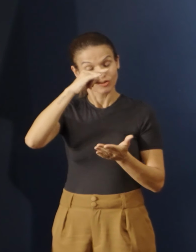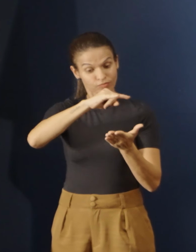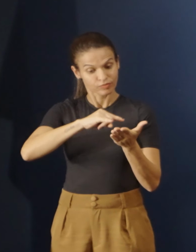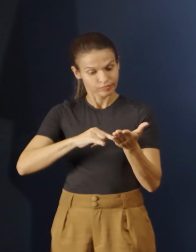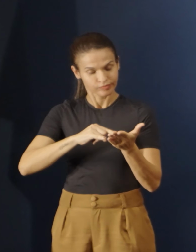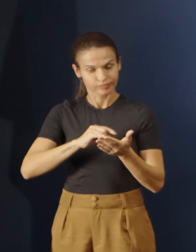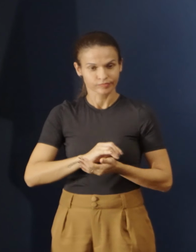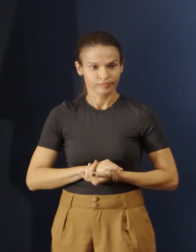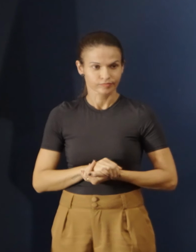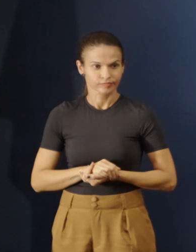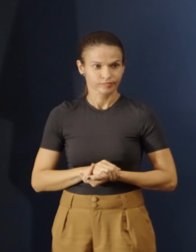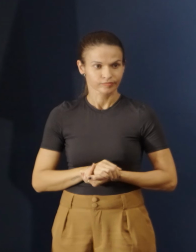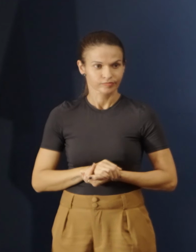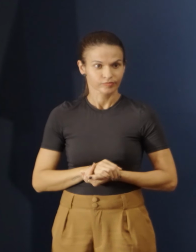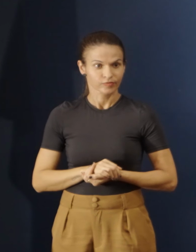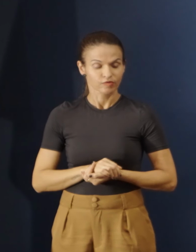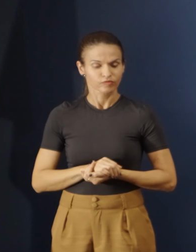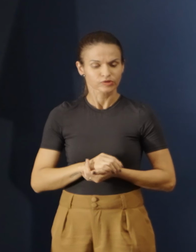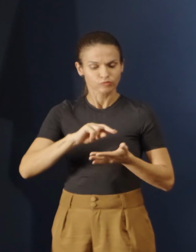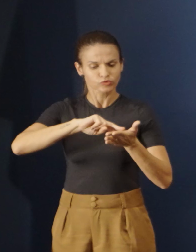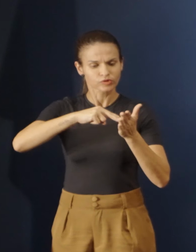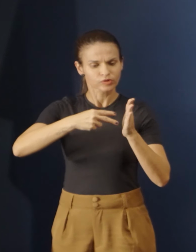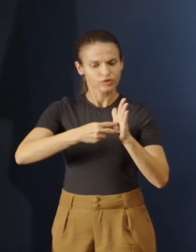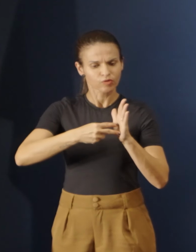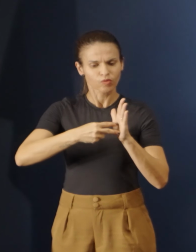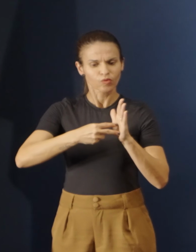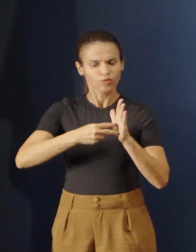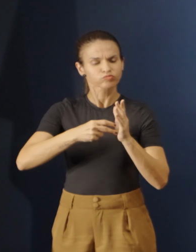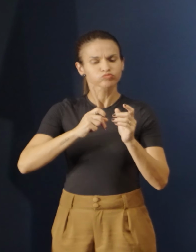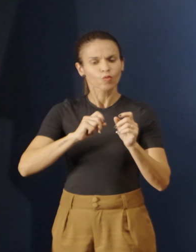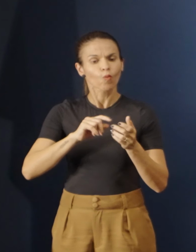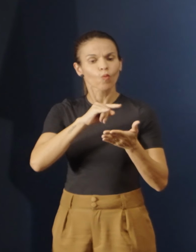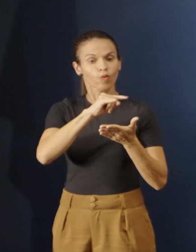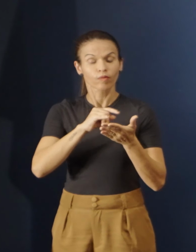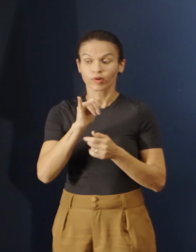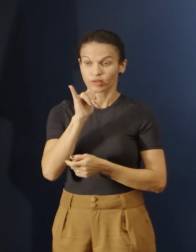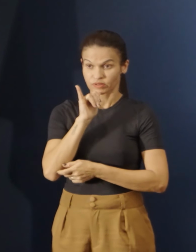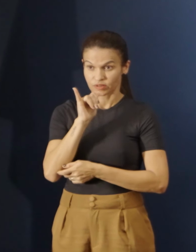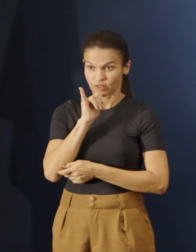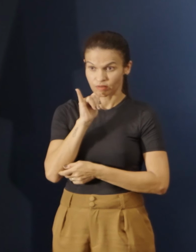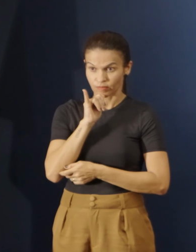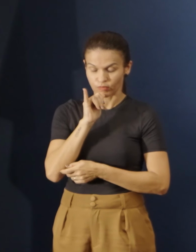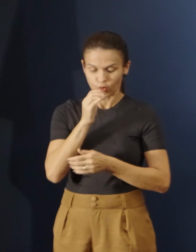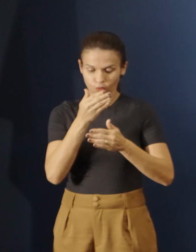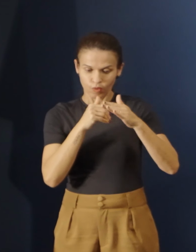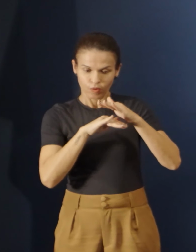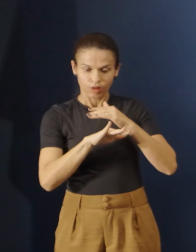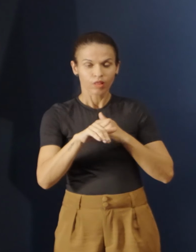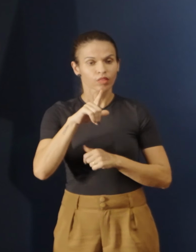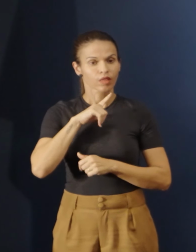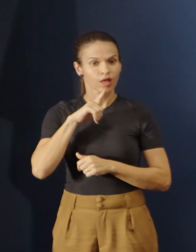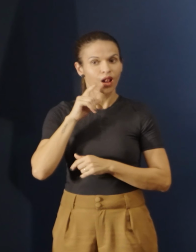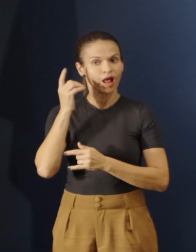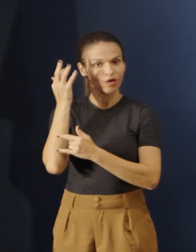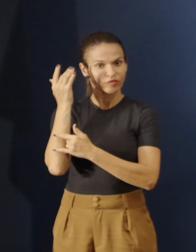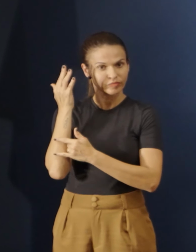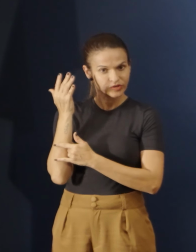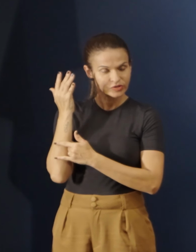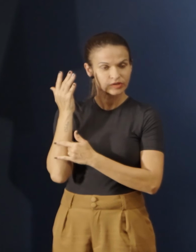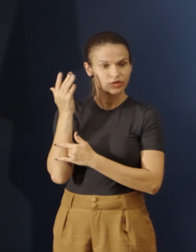Né? Você ressignifica o que é um documento. Exemplo, um arquivo que nós temos lá na UFMG,